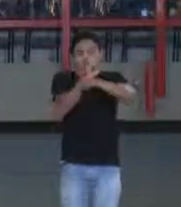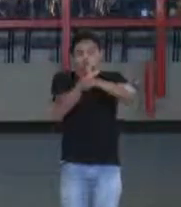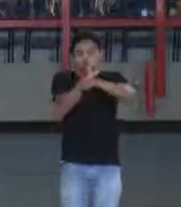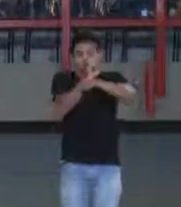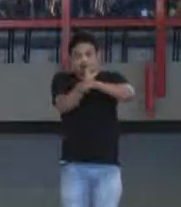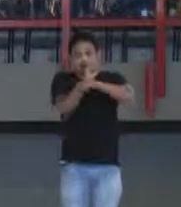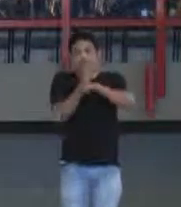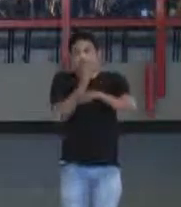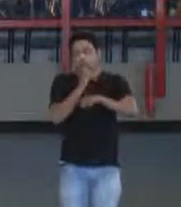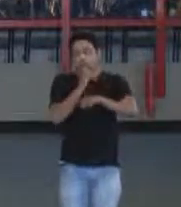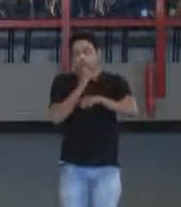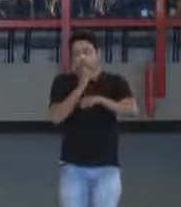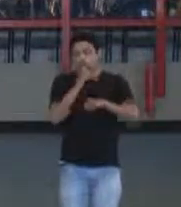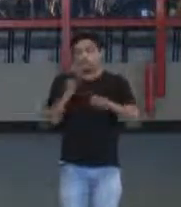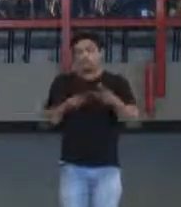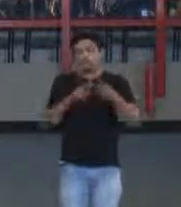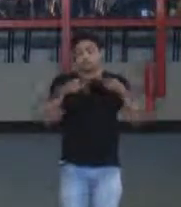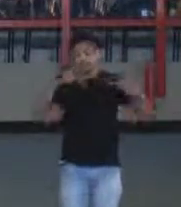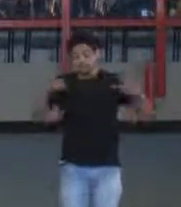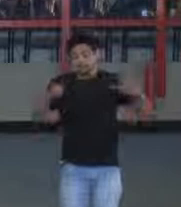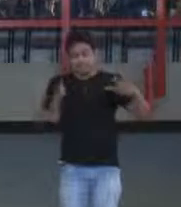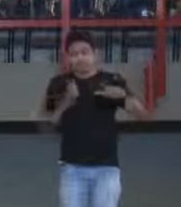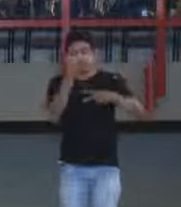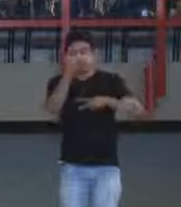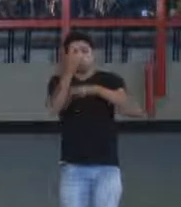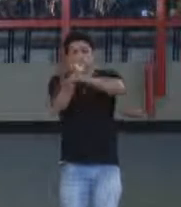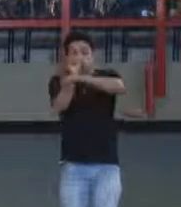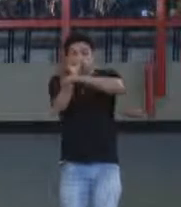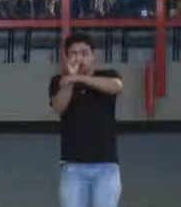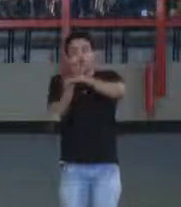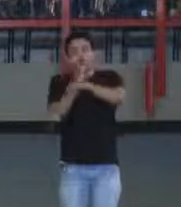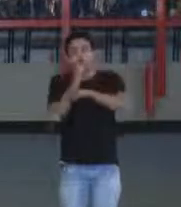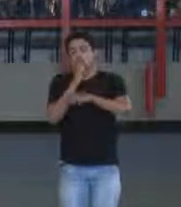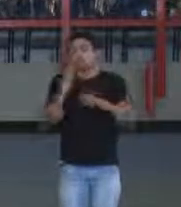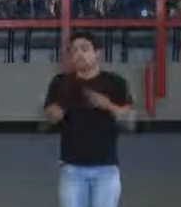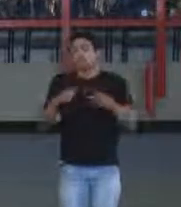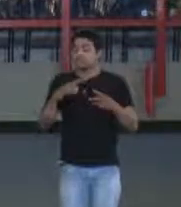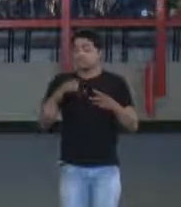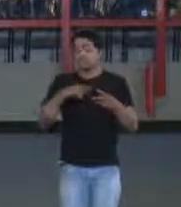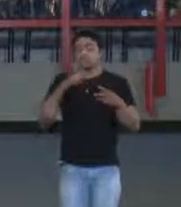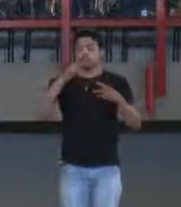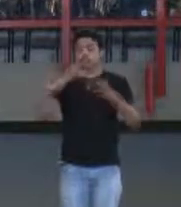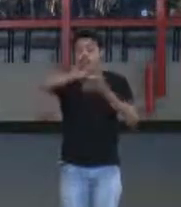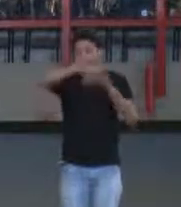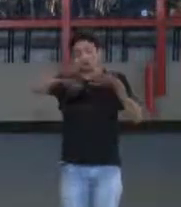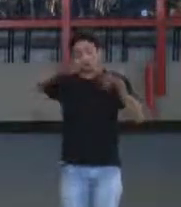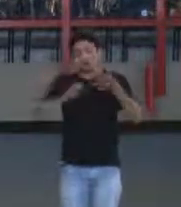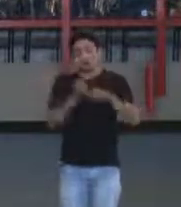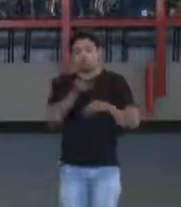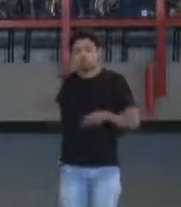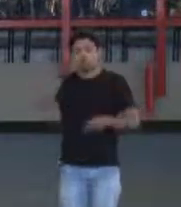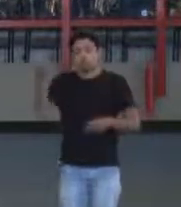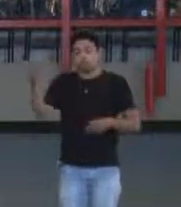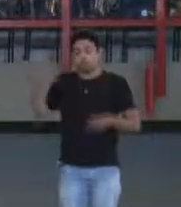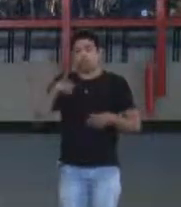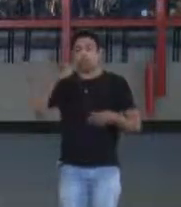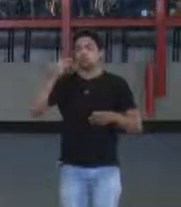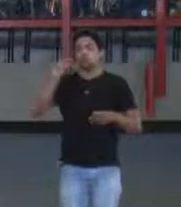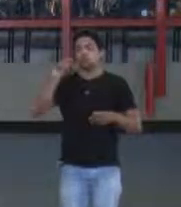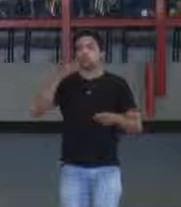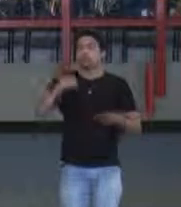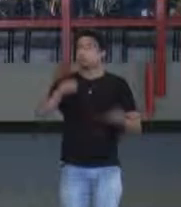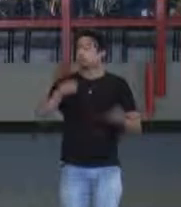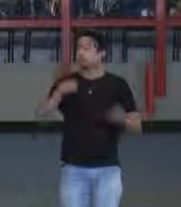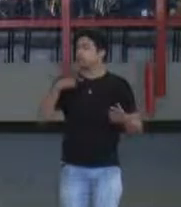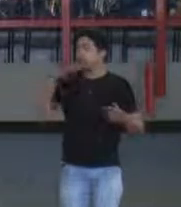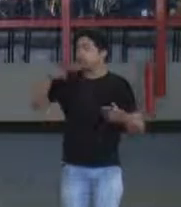nessa velocidade. A 30 km por hora não existe só um veículo. Existem outras quantidades e essas quantidades são o quê?